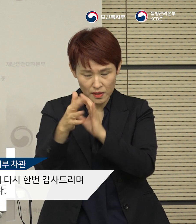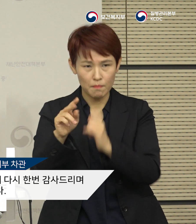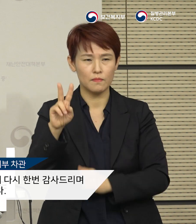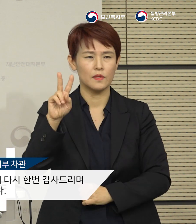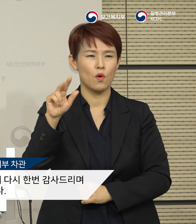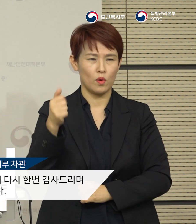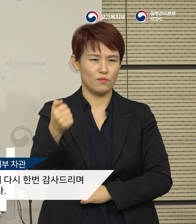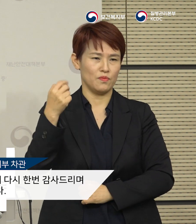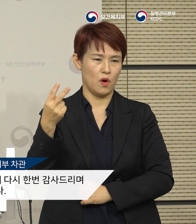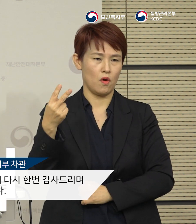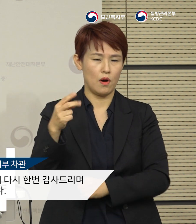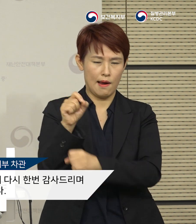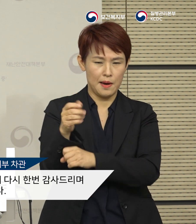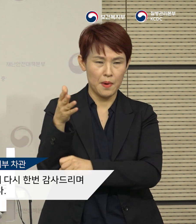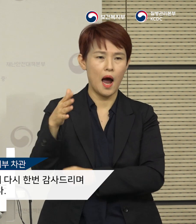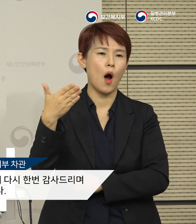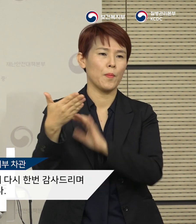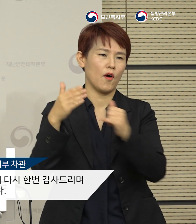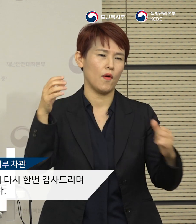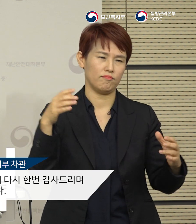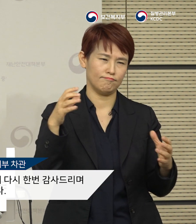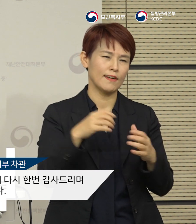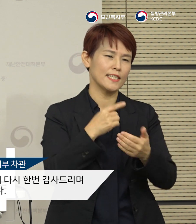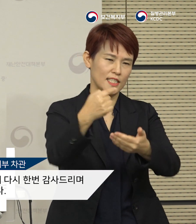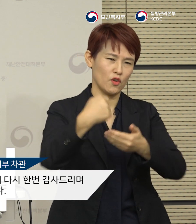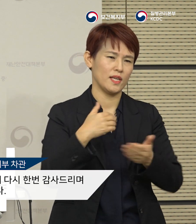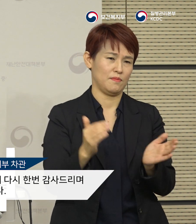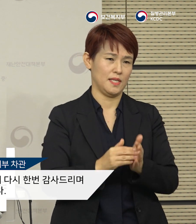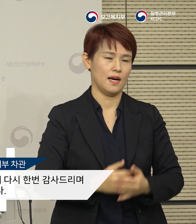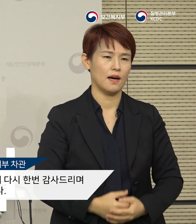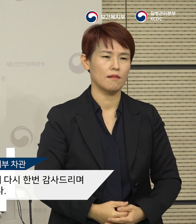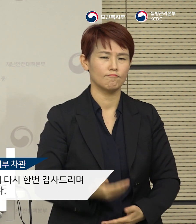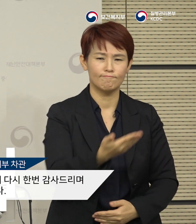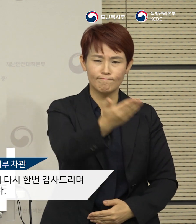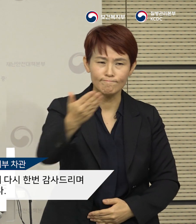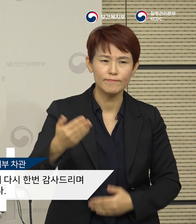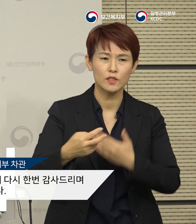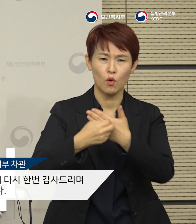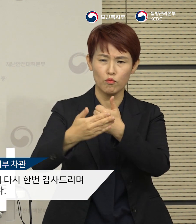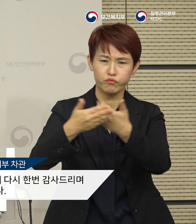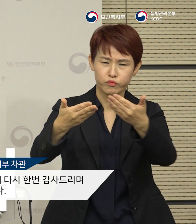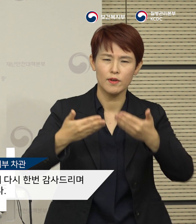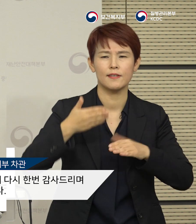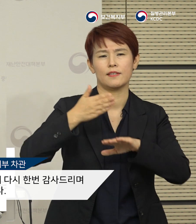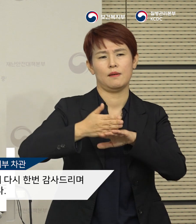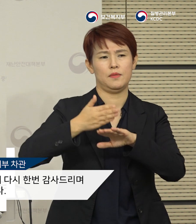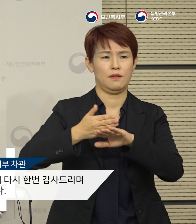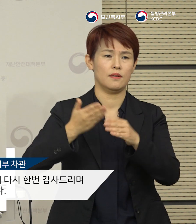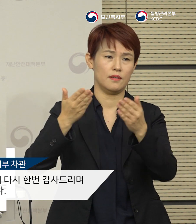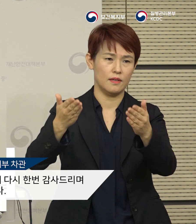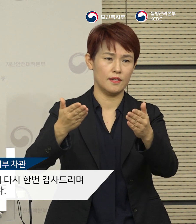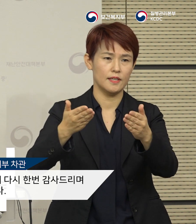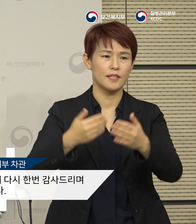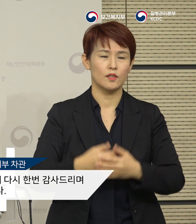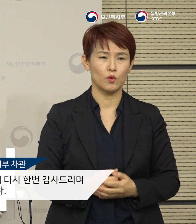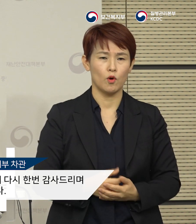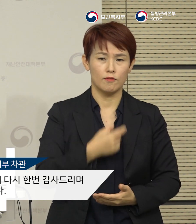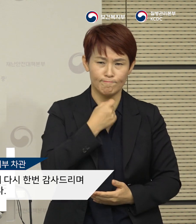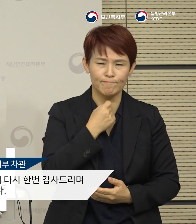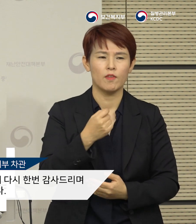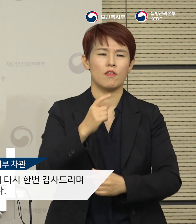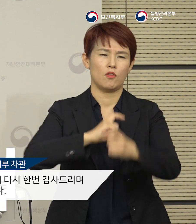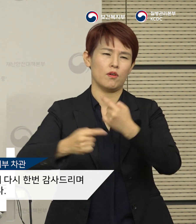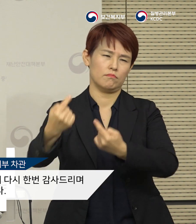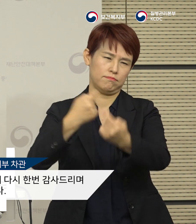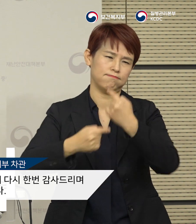52명, 행정인력 9명 등이 신청해 주셨습니다. 이분들에게 다시 한번 감사드리며 뜻 있는 분들이 계속 신청해